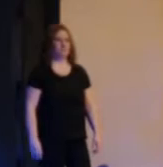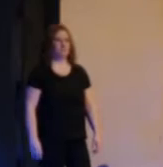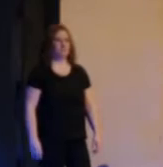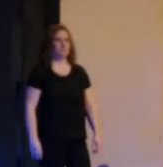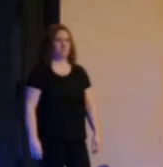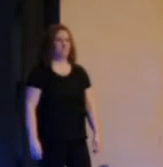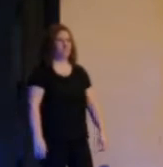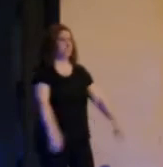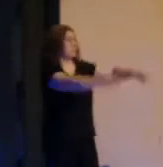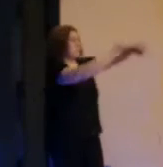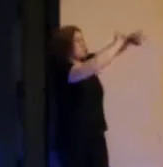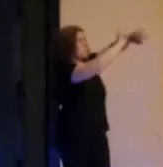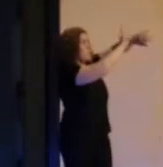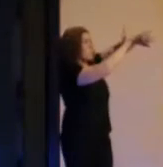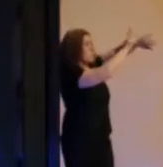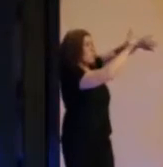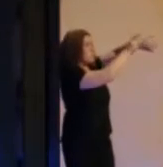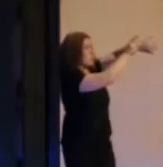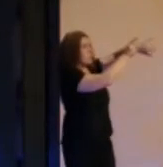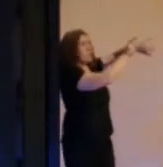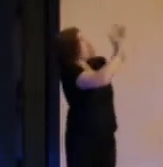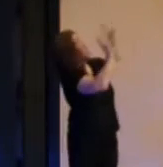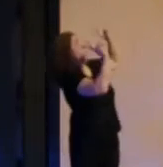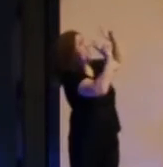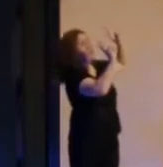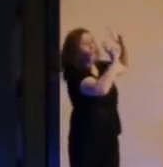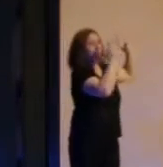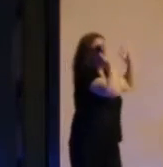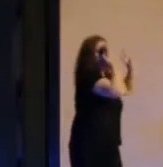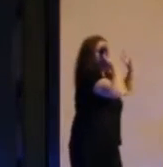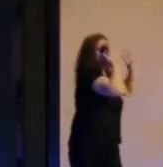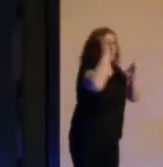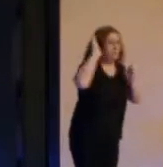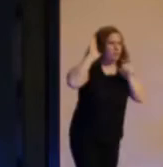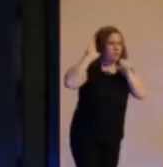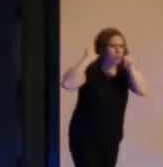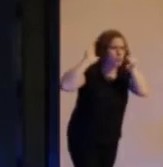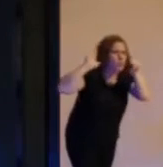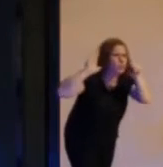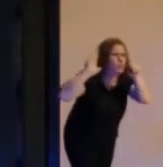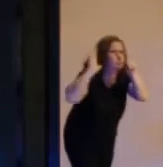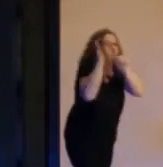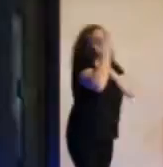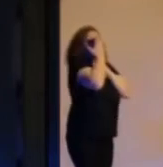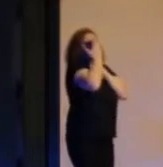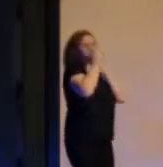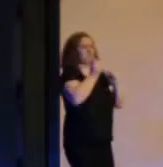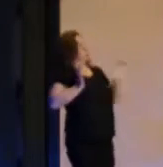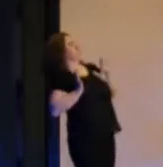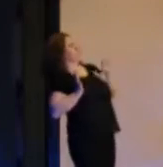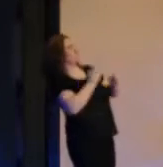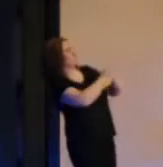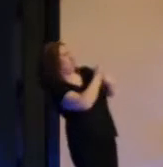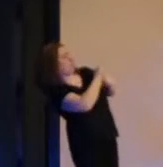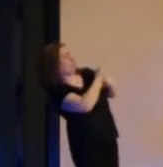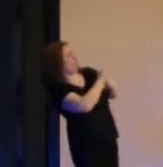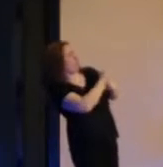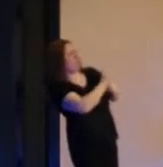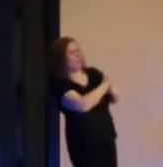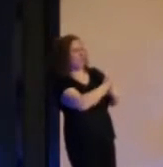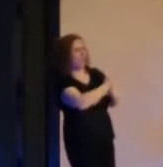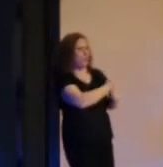Esa noche despertó, o acaso era de día. El cucú hizo que se sobresaltara a las 7.